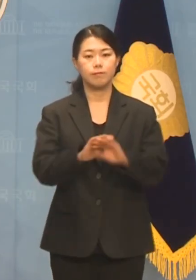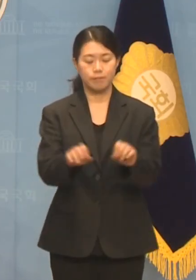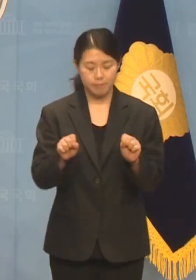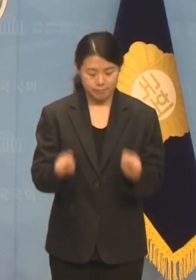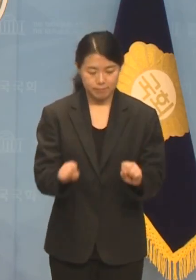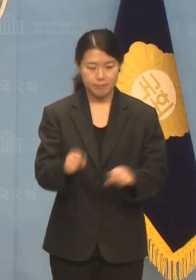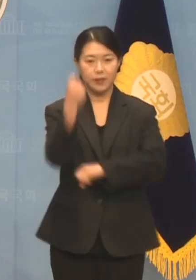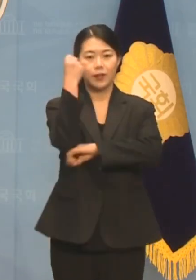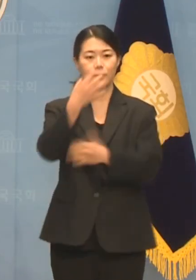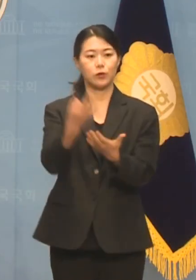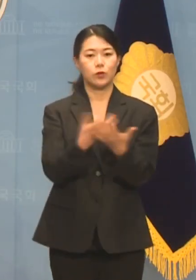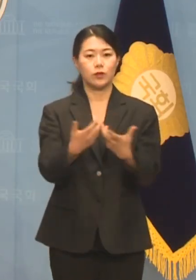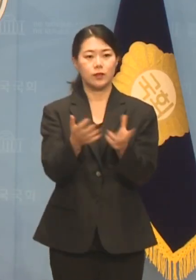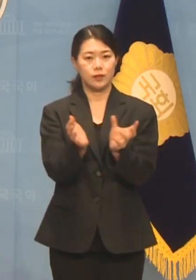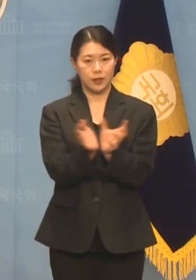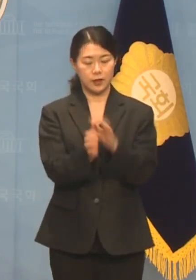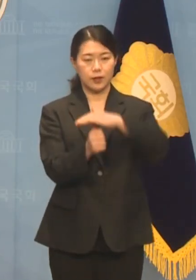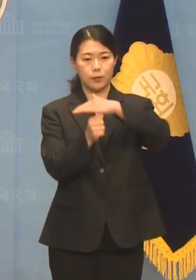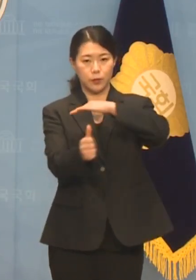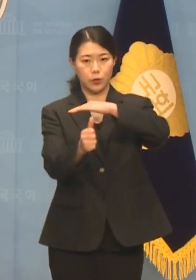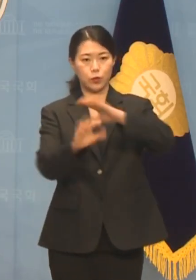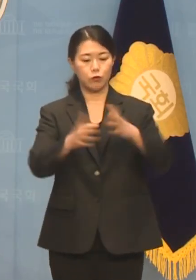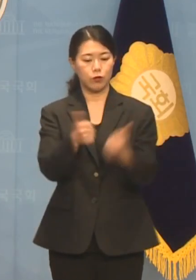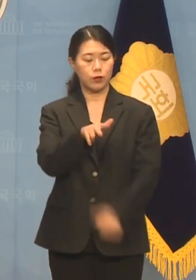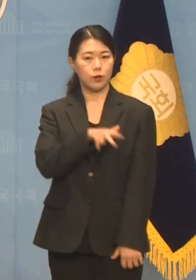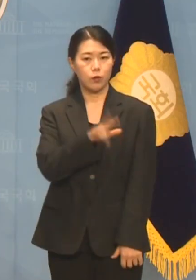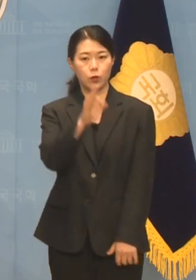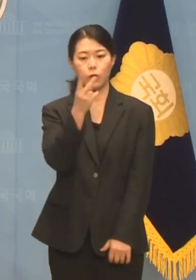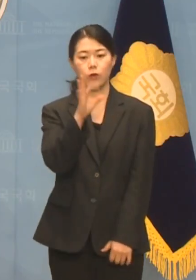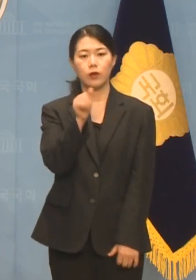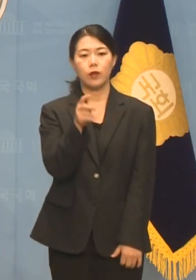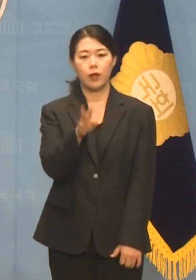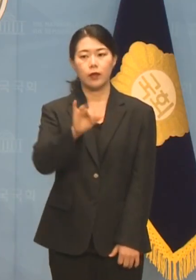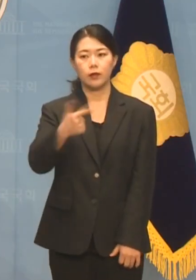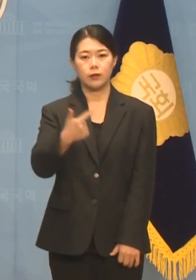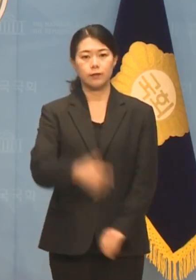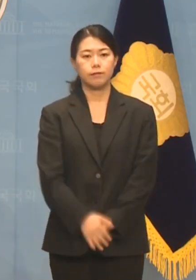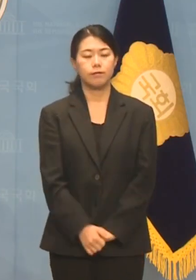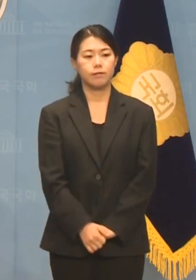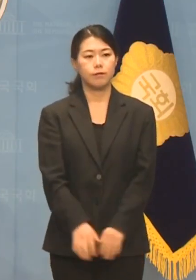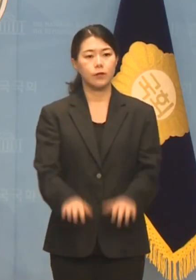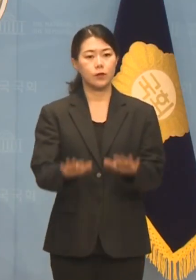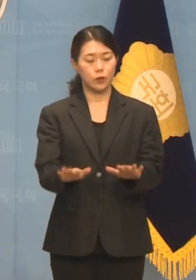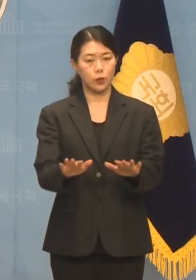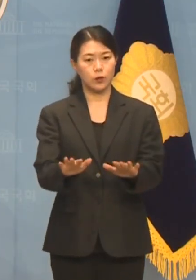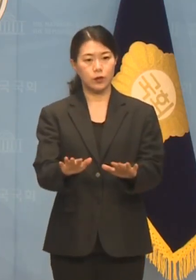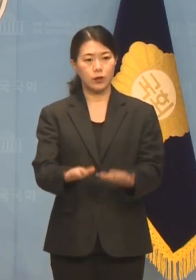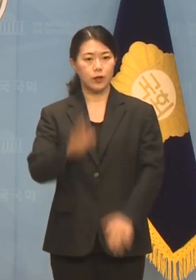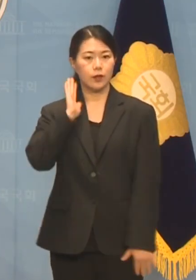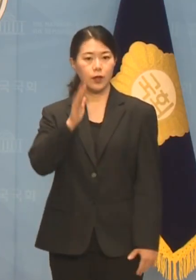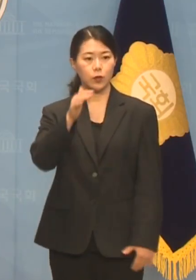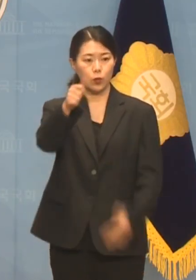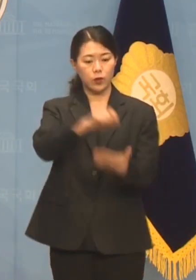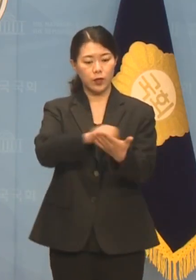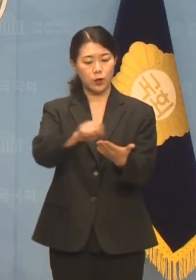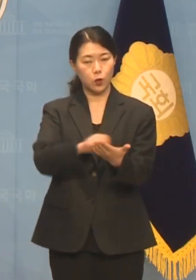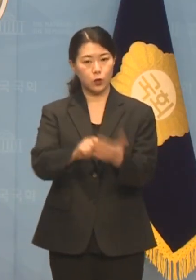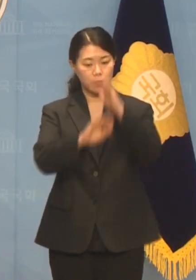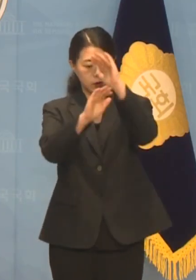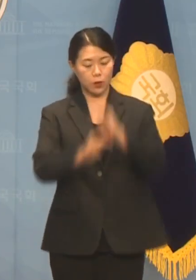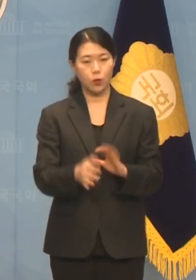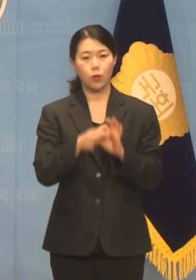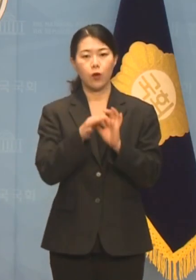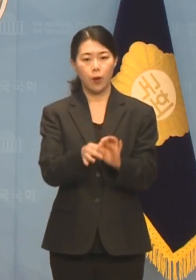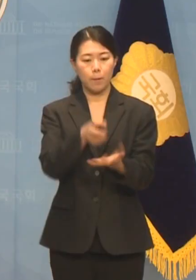안녕하세요. 기본소득당 대표 국회의원 용혜인입니다. 저는 오늘 대통령 기록물 관리에 관한